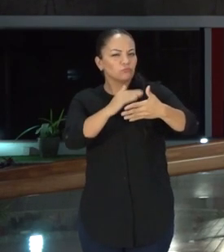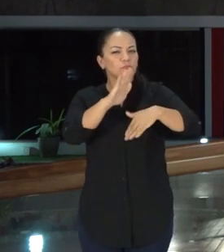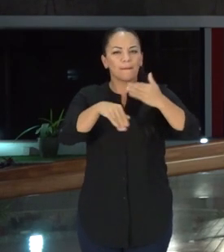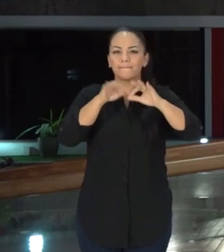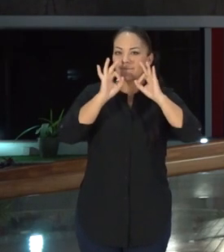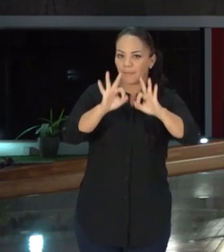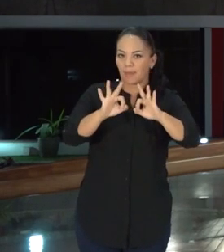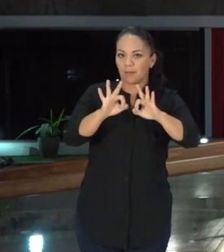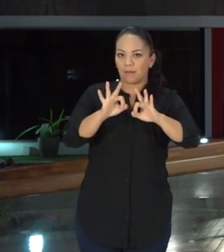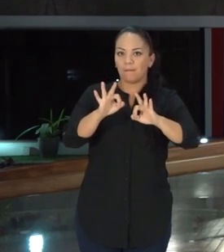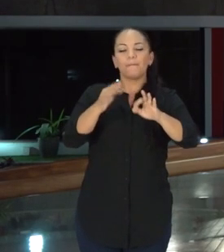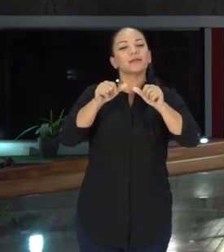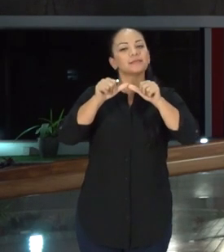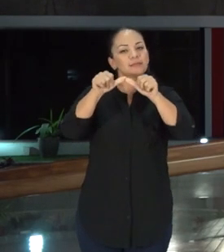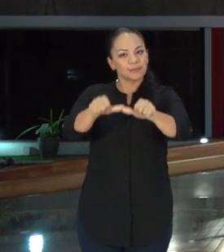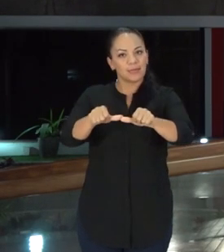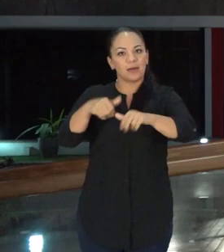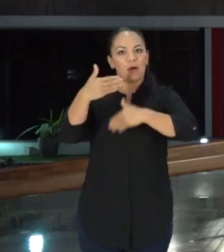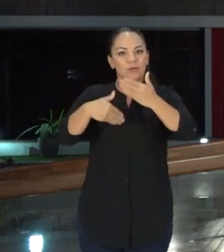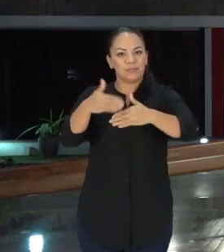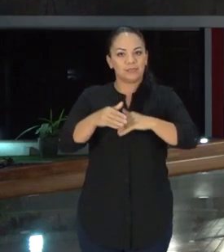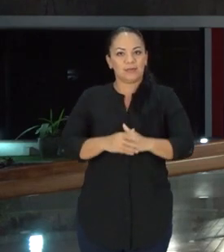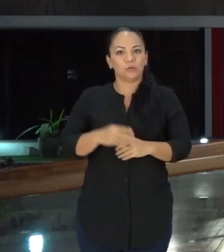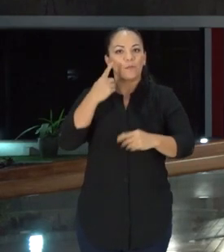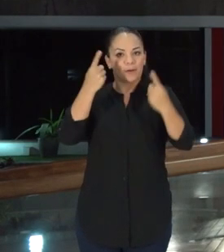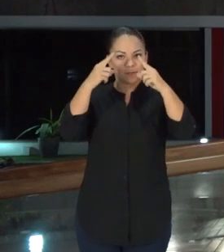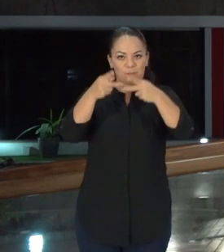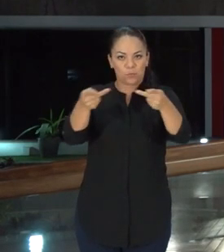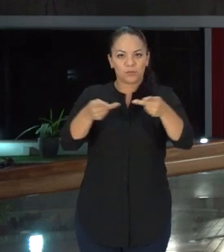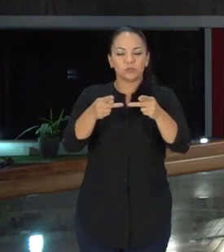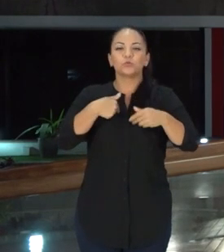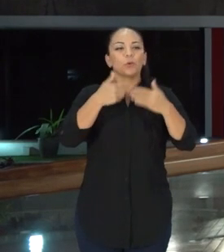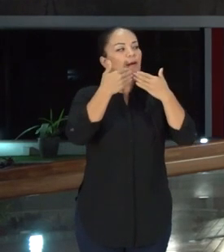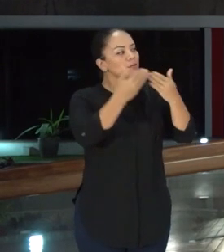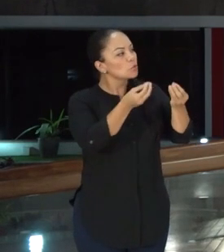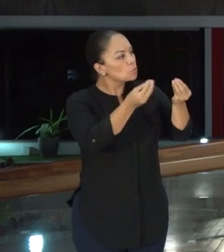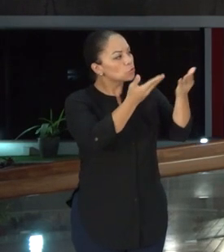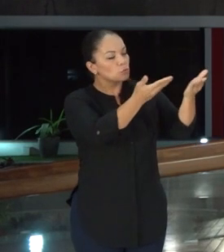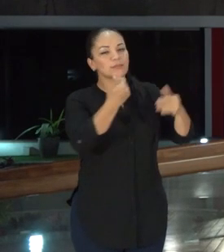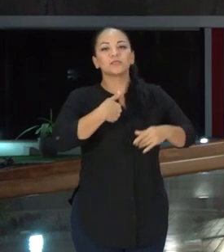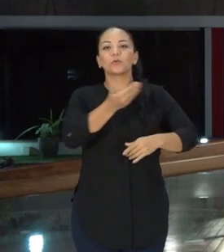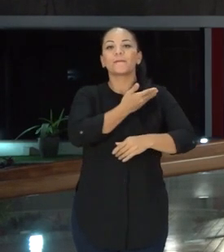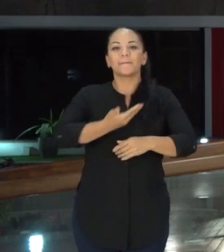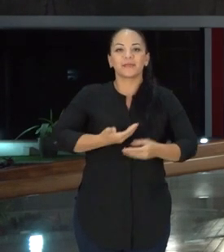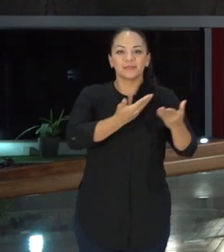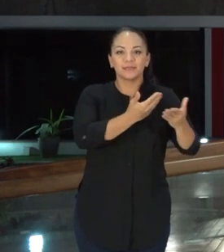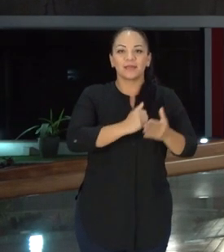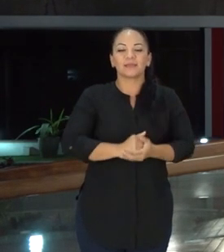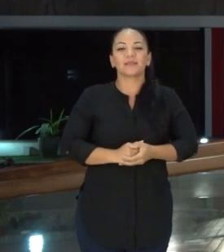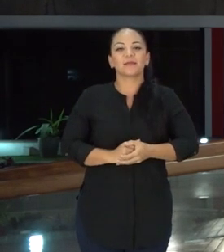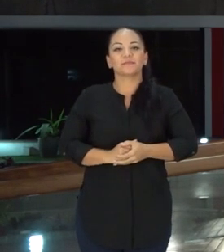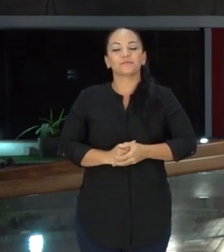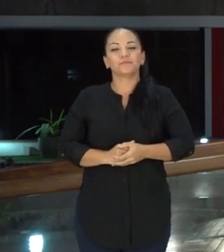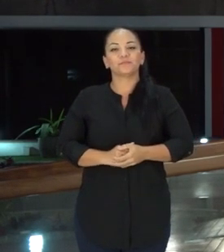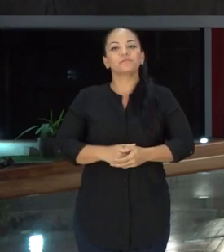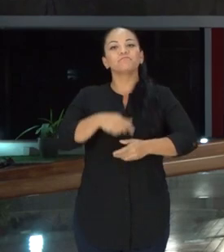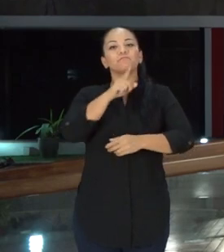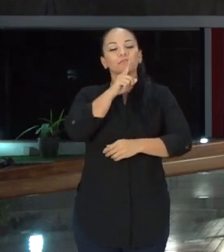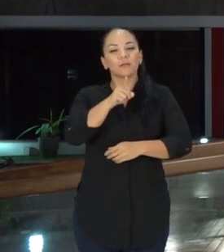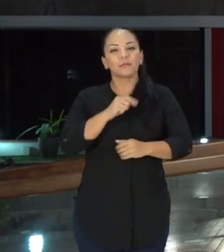suficientes como para poder seguir avanzando. Y entonces, yo le agradezco muchísimo al señor presidente que